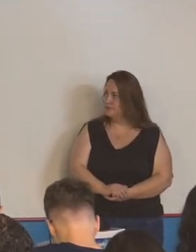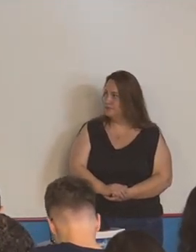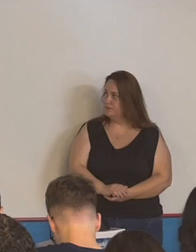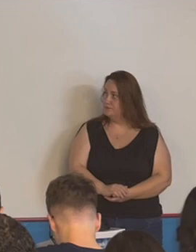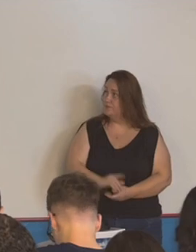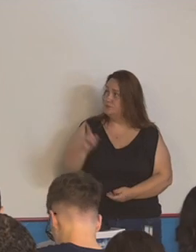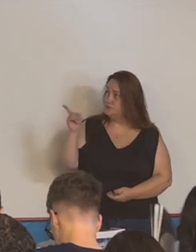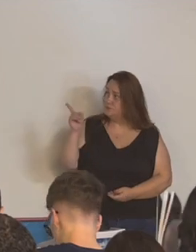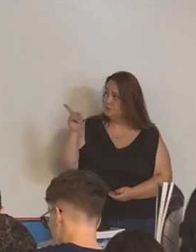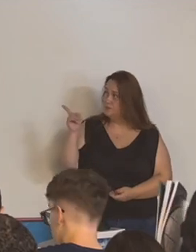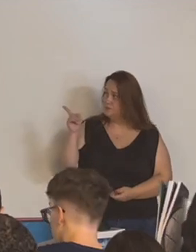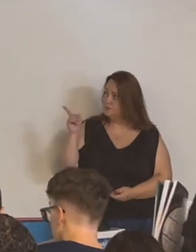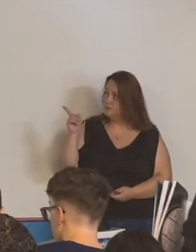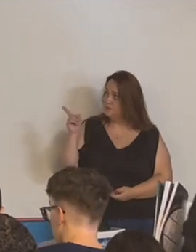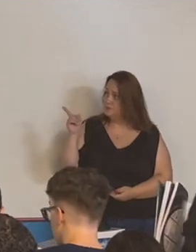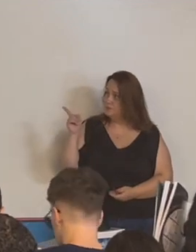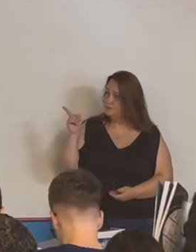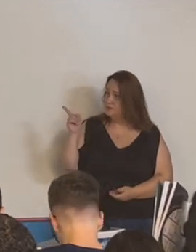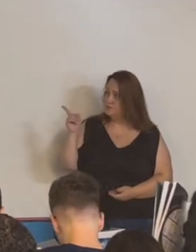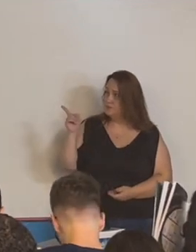Essa é uma série